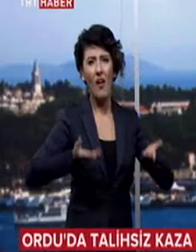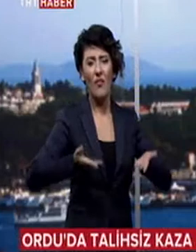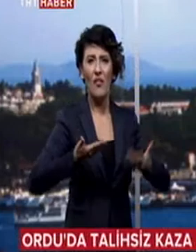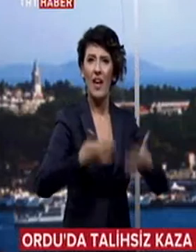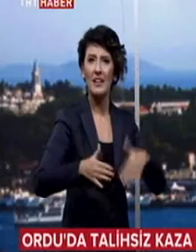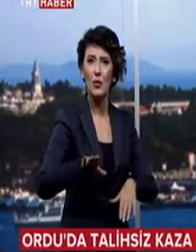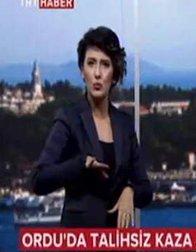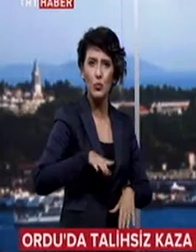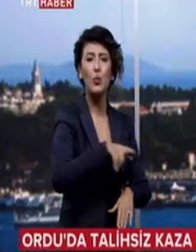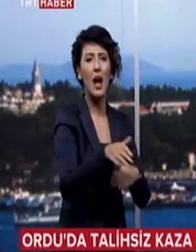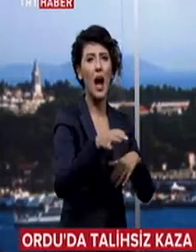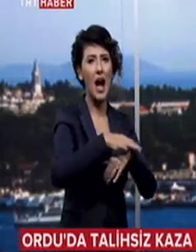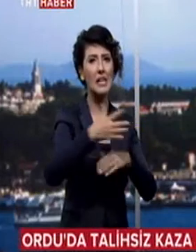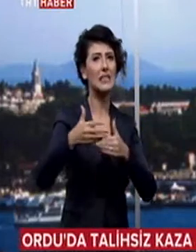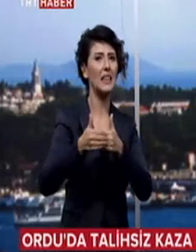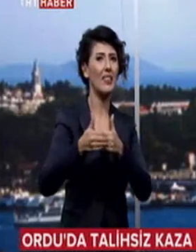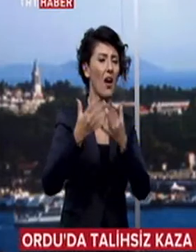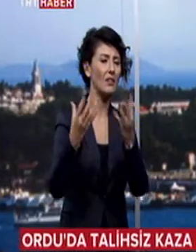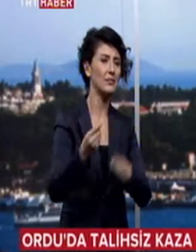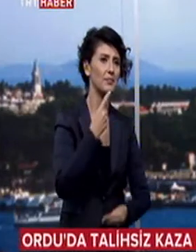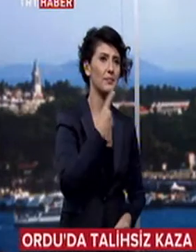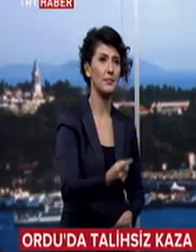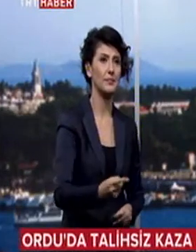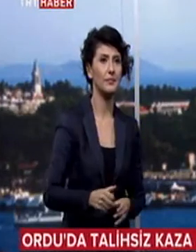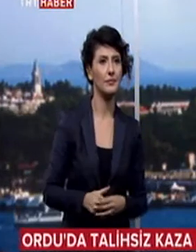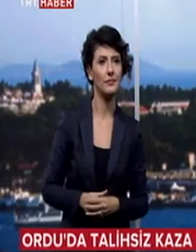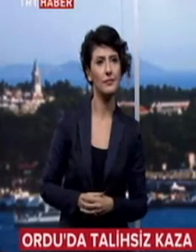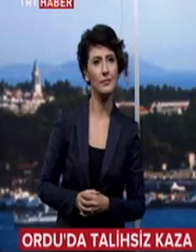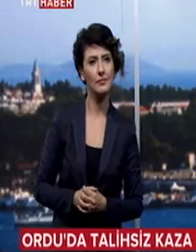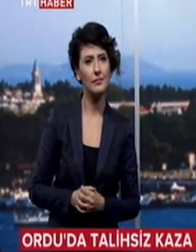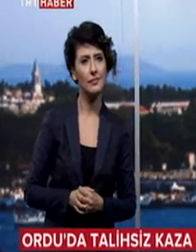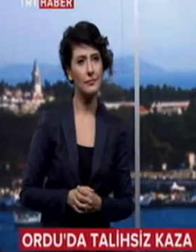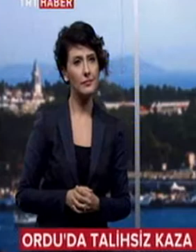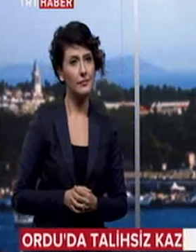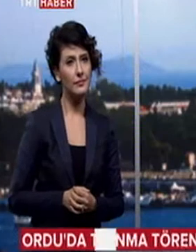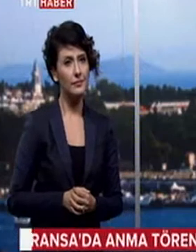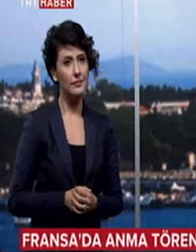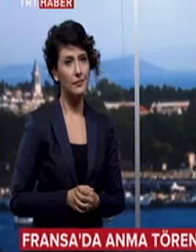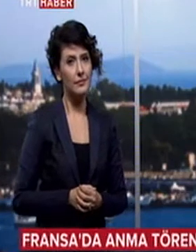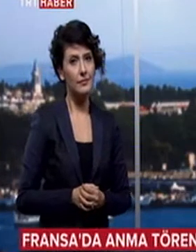atlatan engelli çocuksa hastanede tedavi altına alındı.